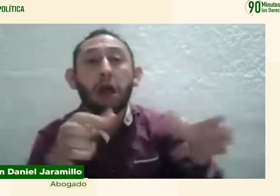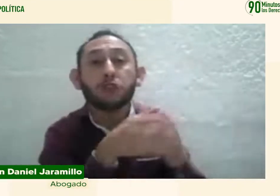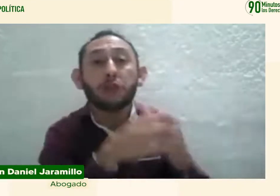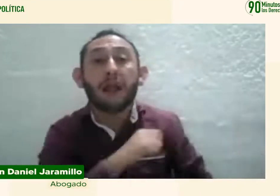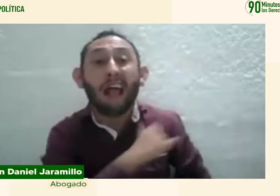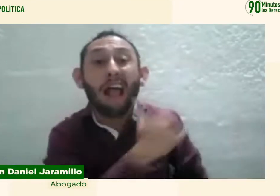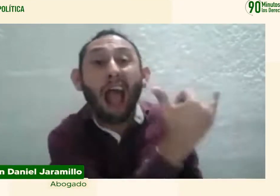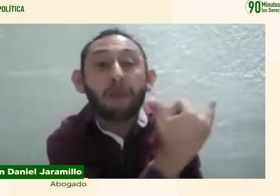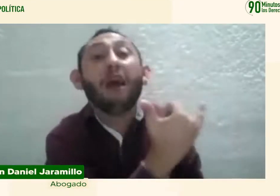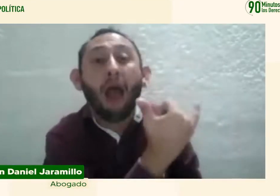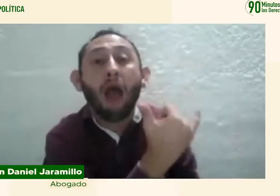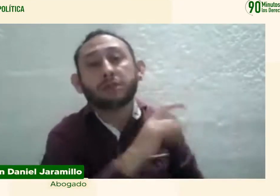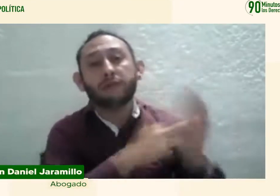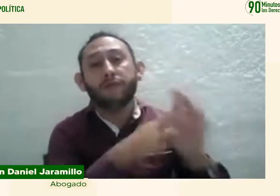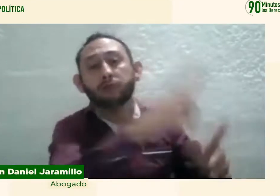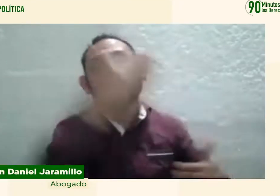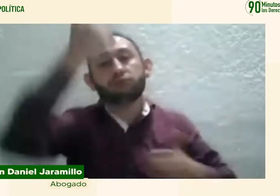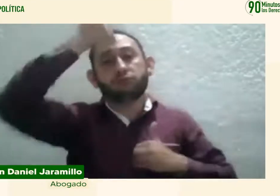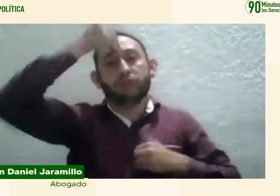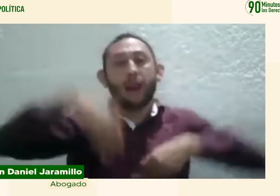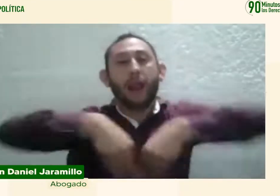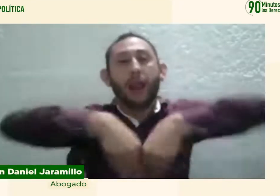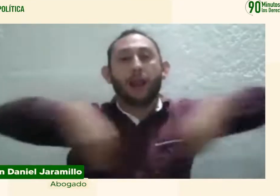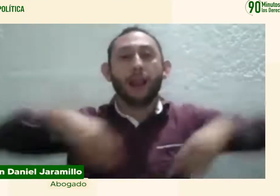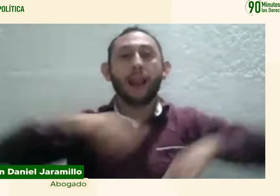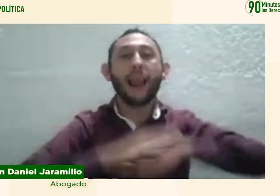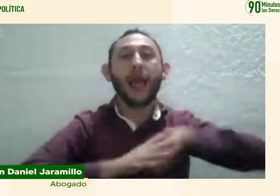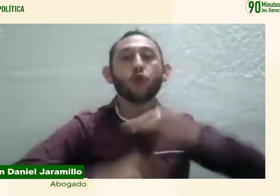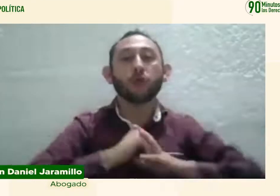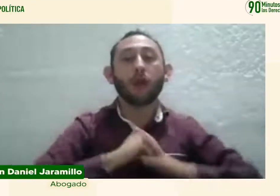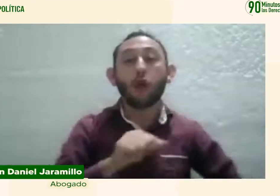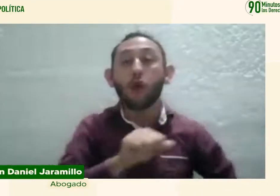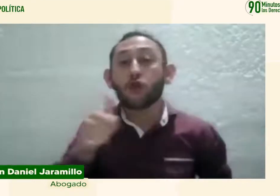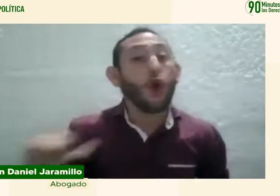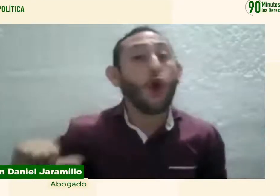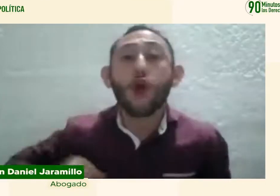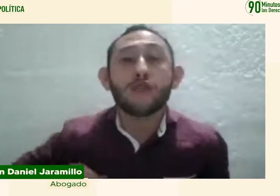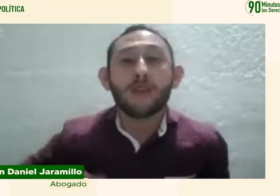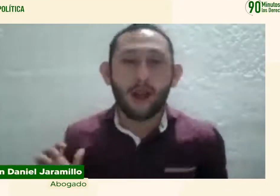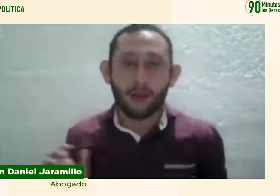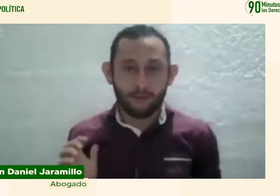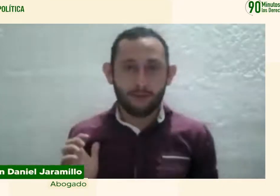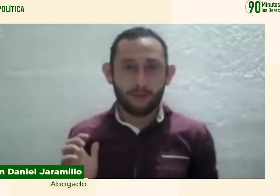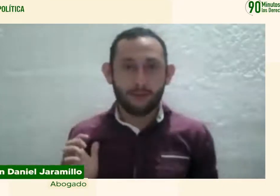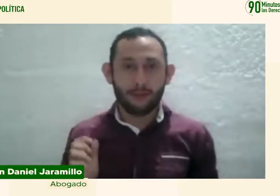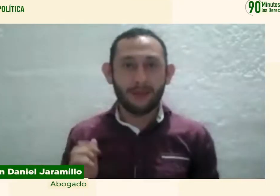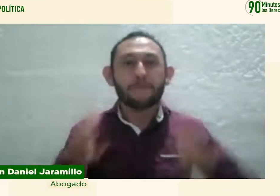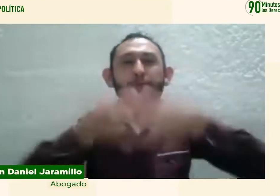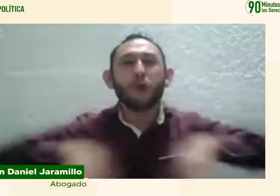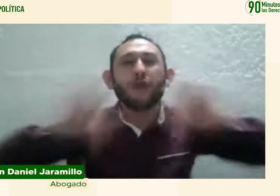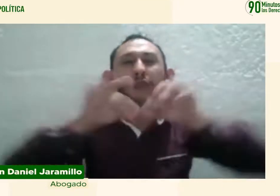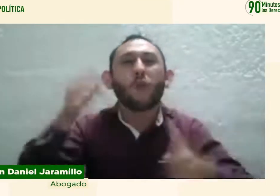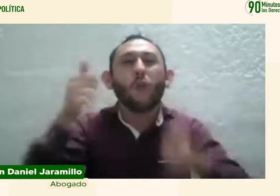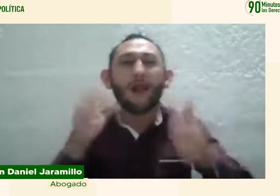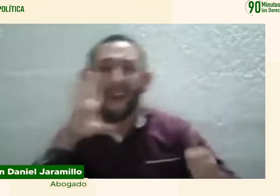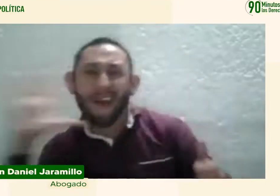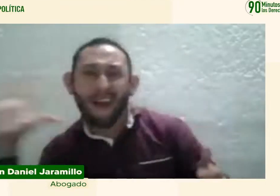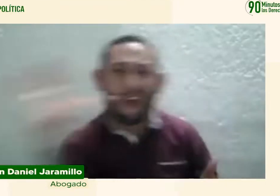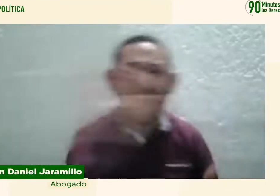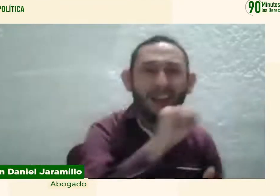normativo de cada organización la idea no es esa es que a conciencia y de manera neutral se puedan hacer de pronto